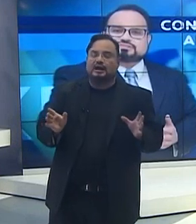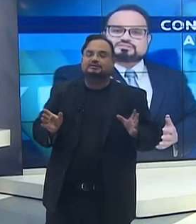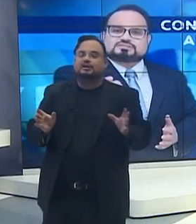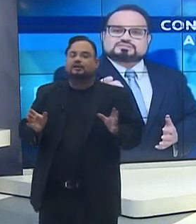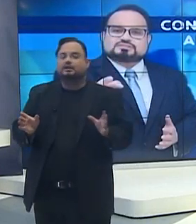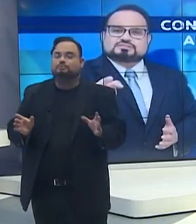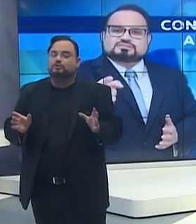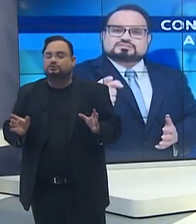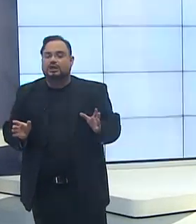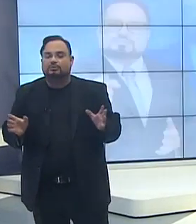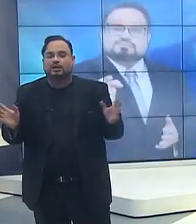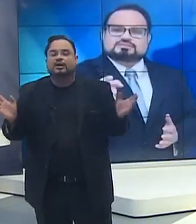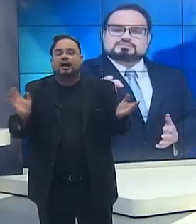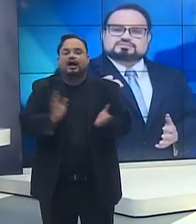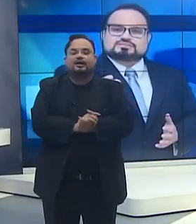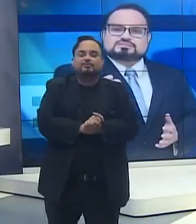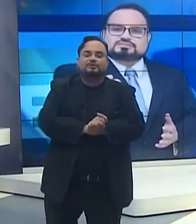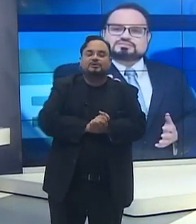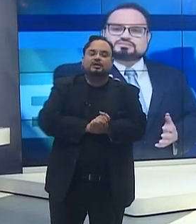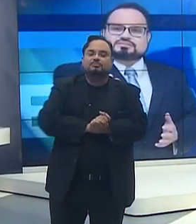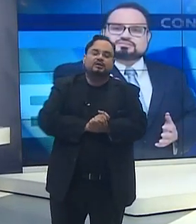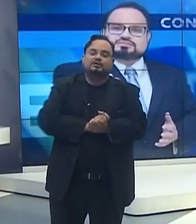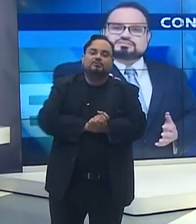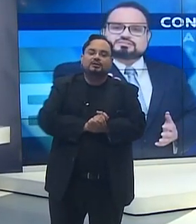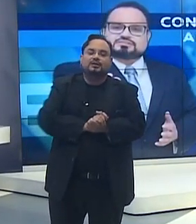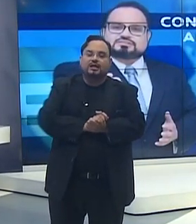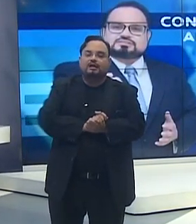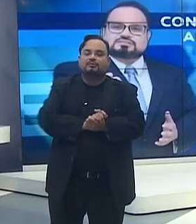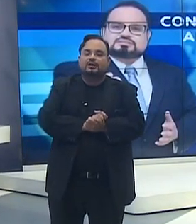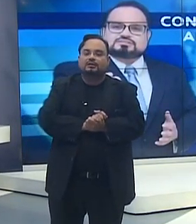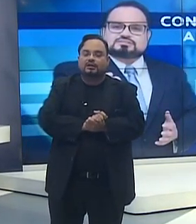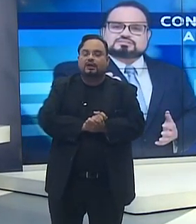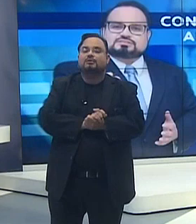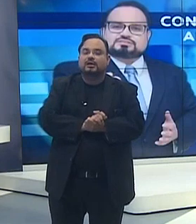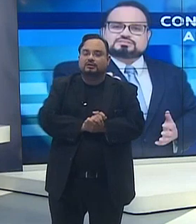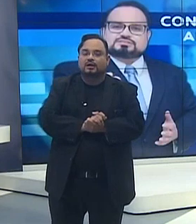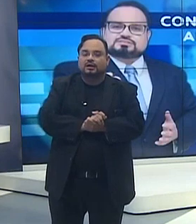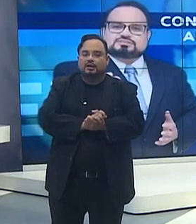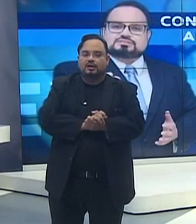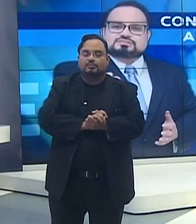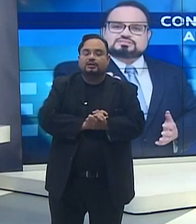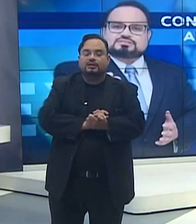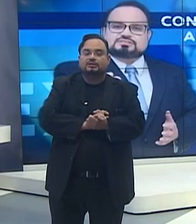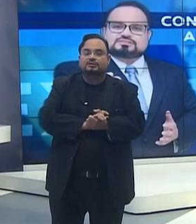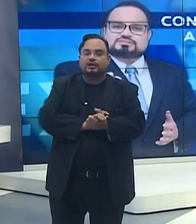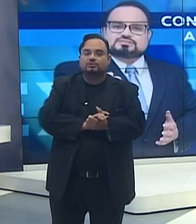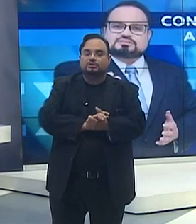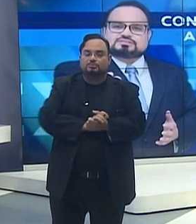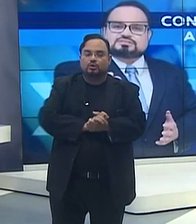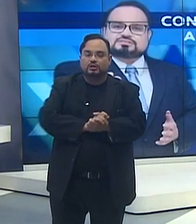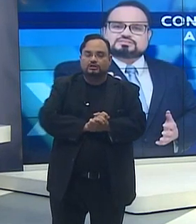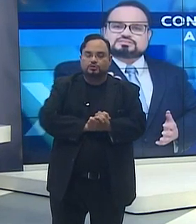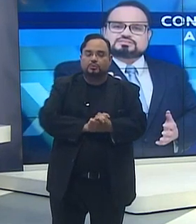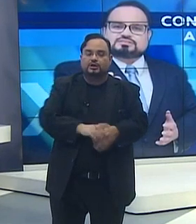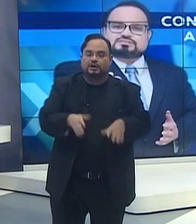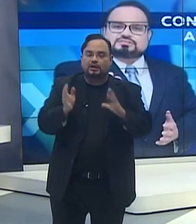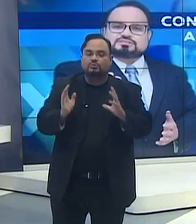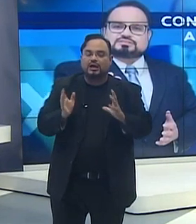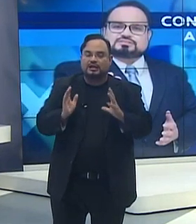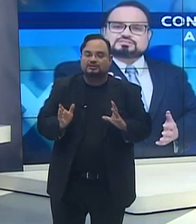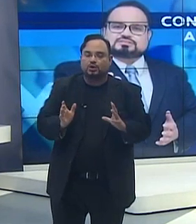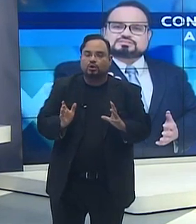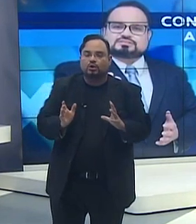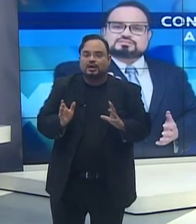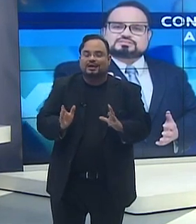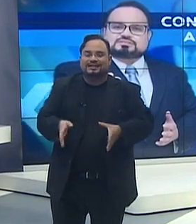quiere hacer responsable, hay que empezar inmediatamente la demanda. ¿Qué demanda? La demanda aquí es de daños y perjuicios, porque aquí hay